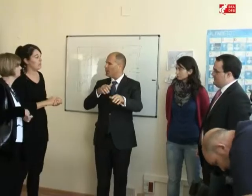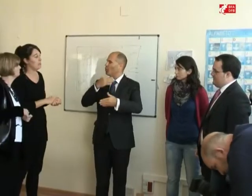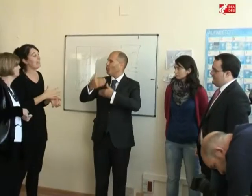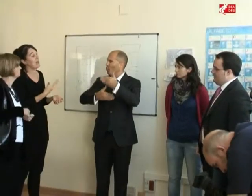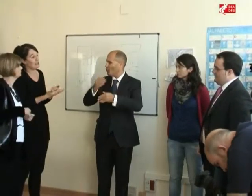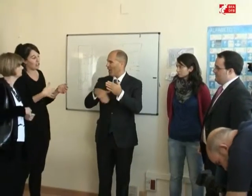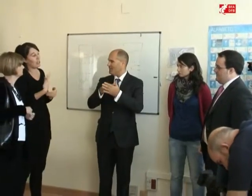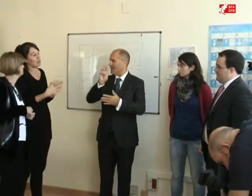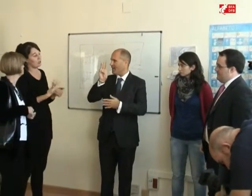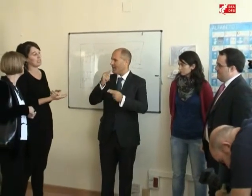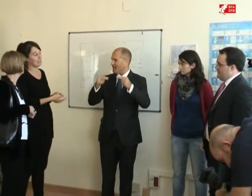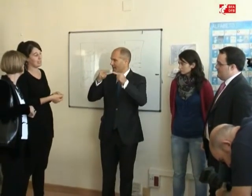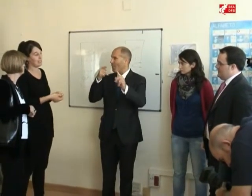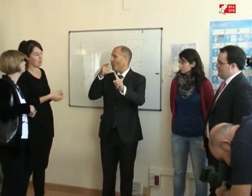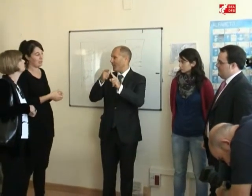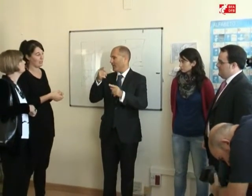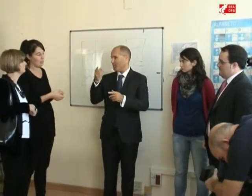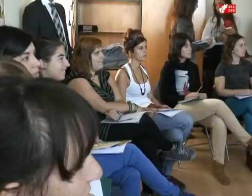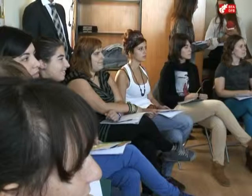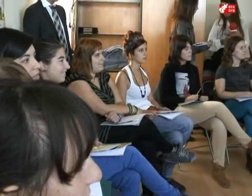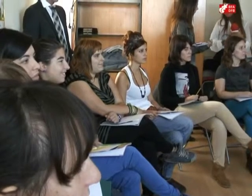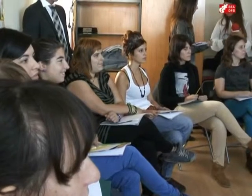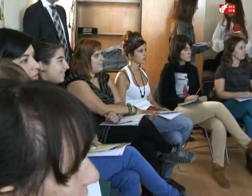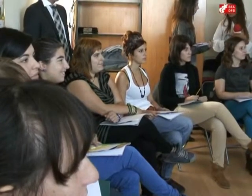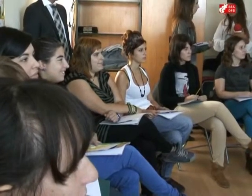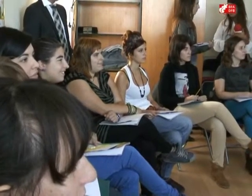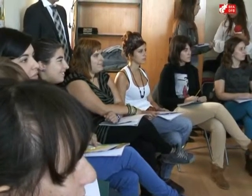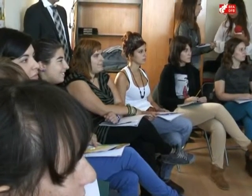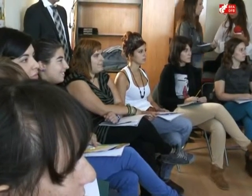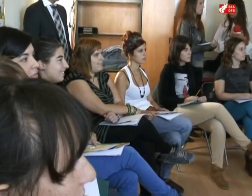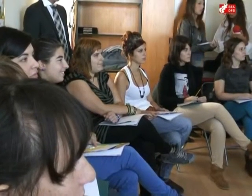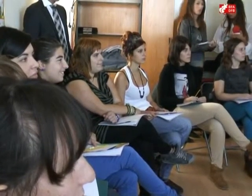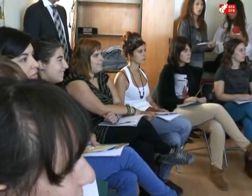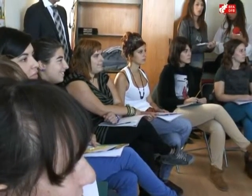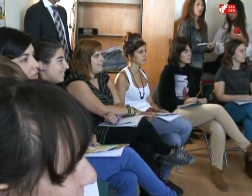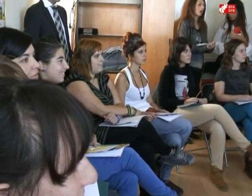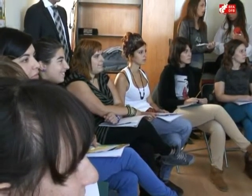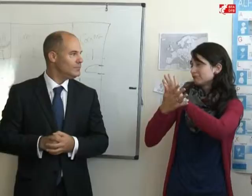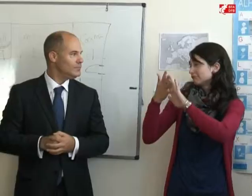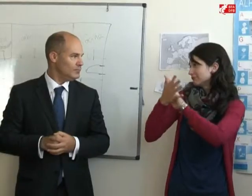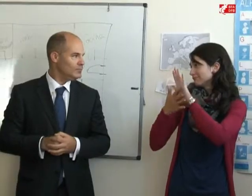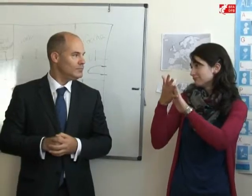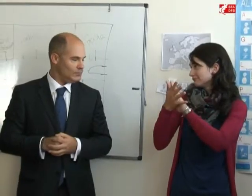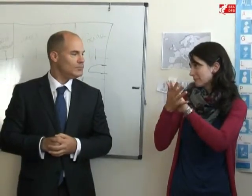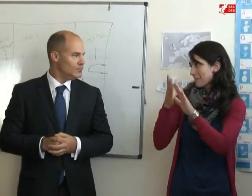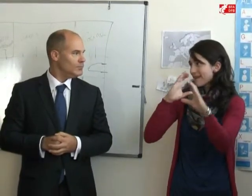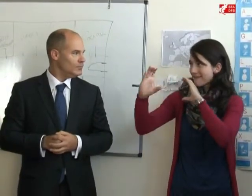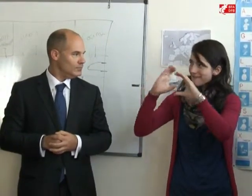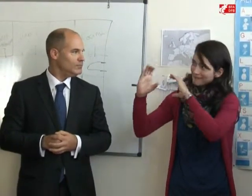depende, la mayoría continúa hasta el tercer nivel. Ella, por ejemplo, es profesora de lengua de signos y es Patricia. Tengo experiencia en enseñar lengua